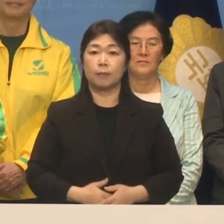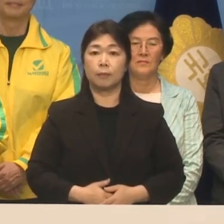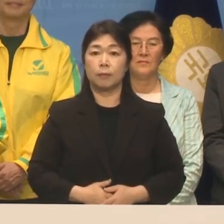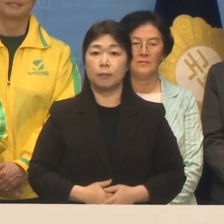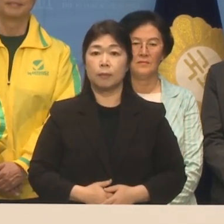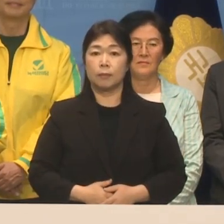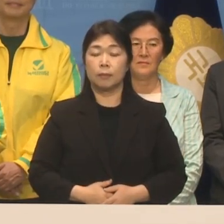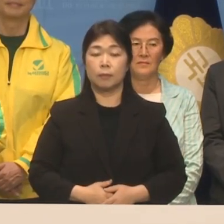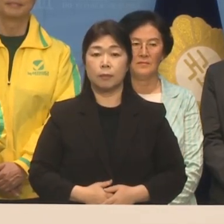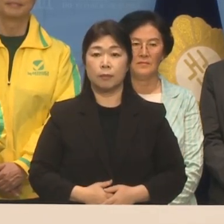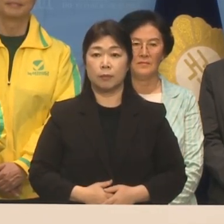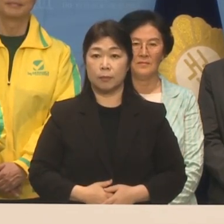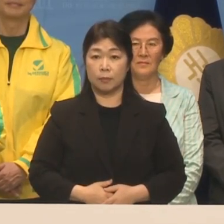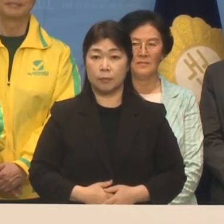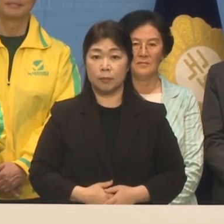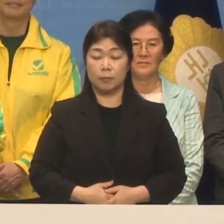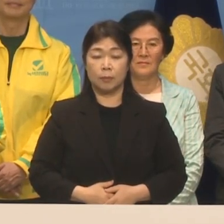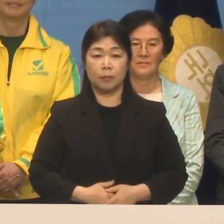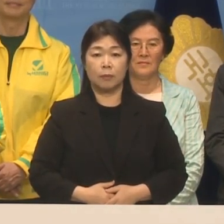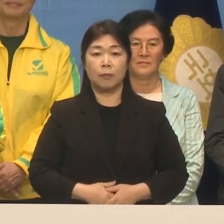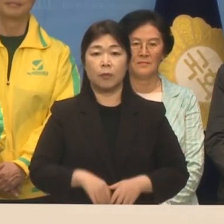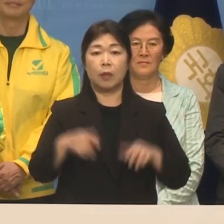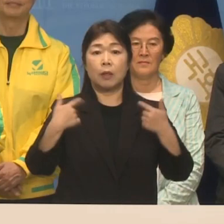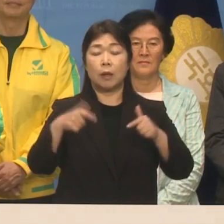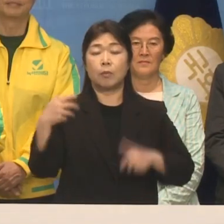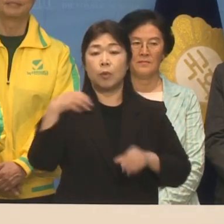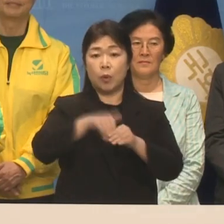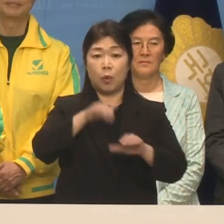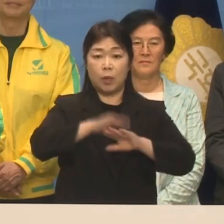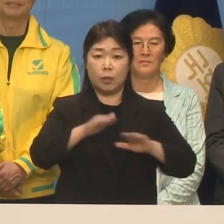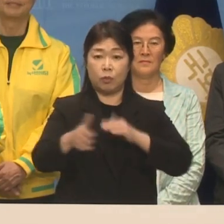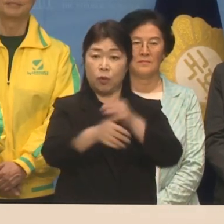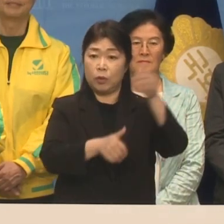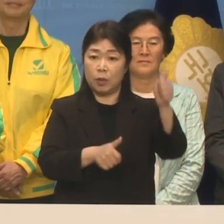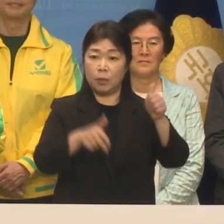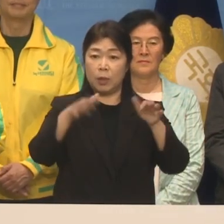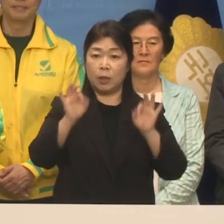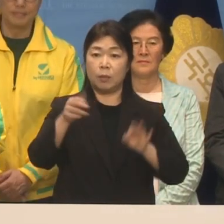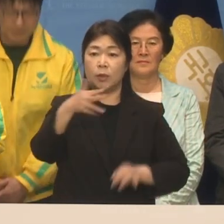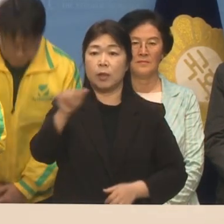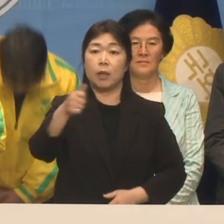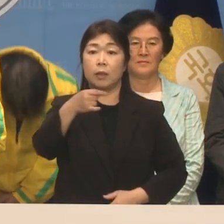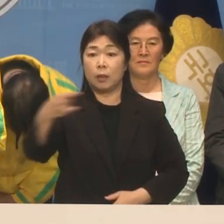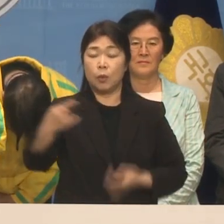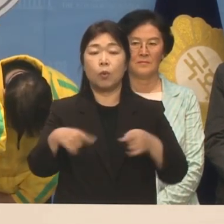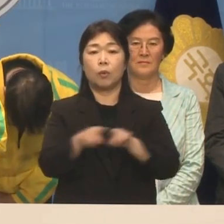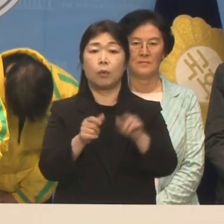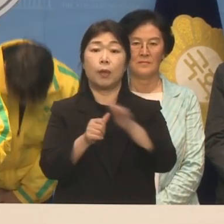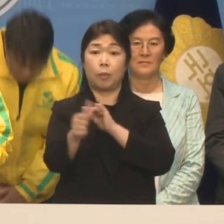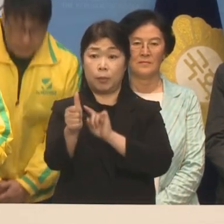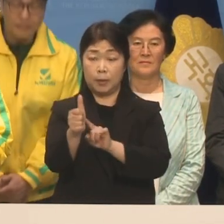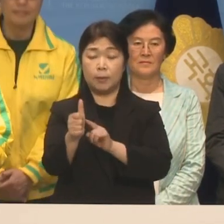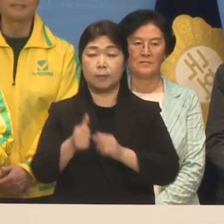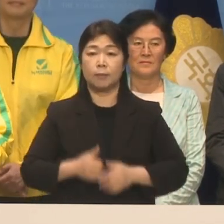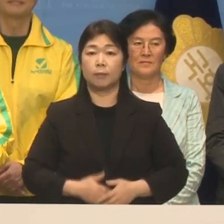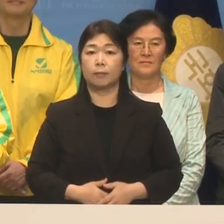네, 녹색정의당 21대 총선 상임선대위원장이신 김찬희 공동대표님 모셨습니다.